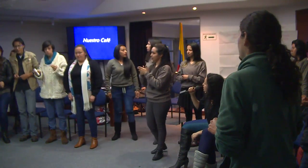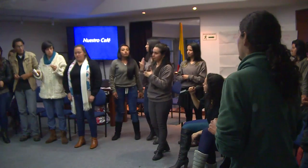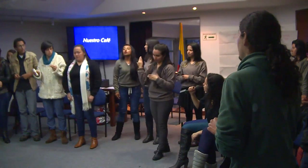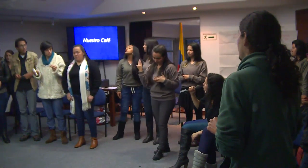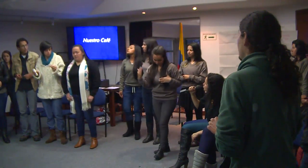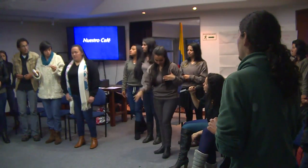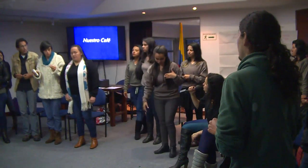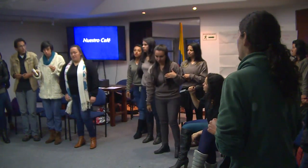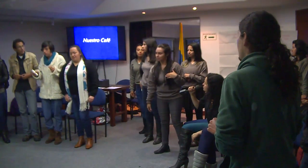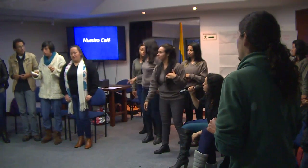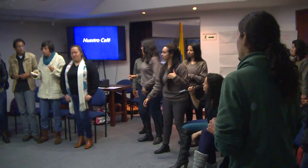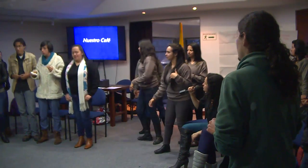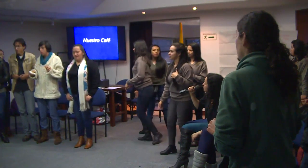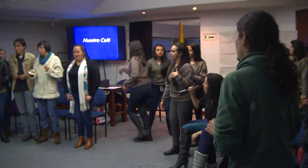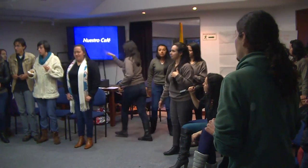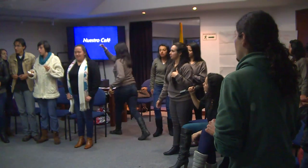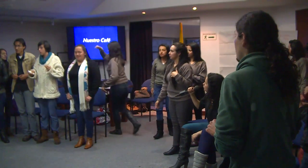Entonces, empecemos.